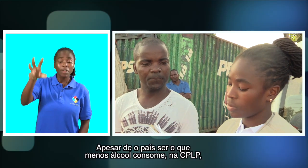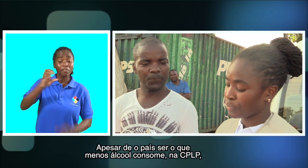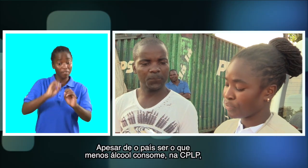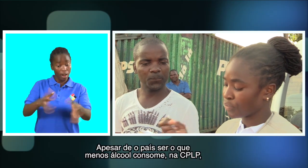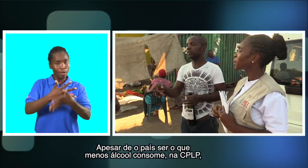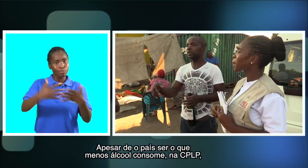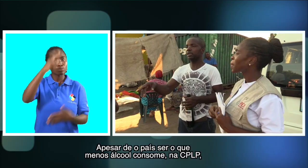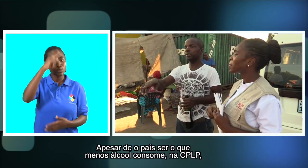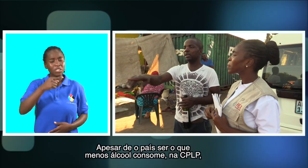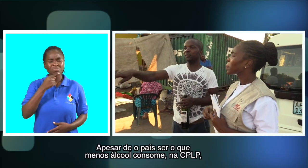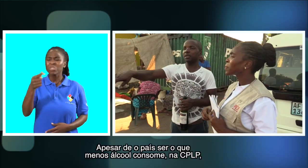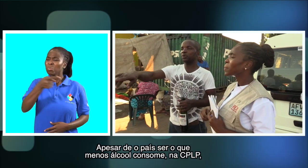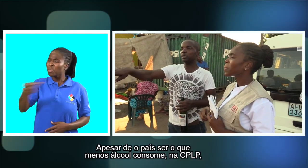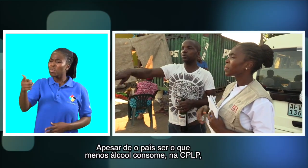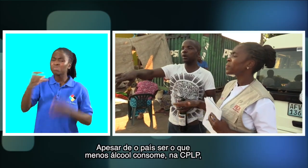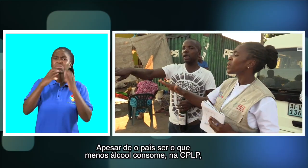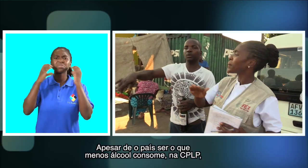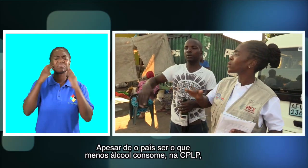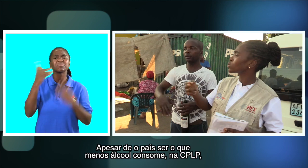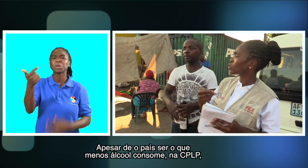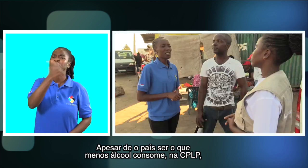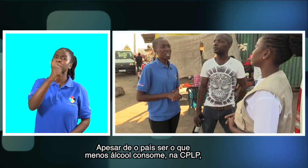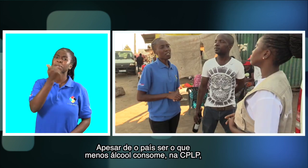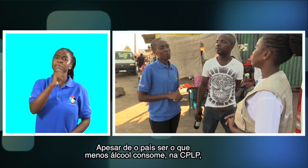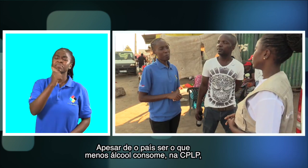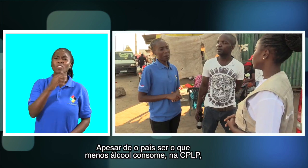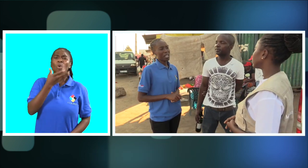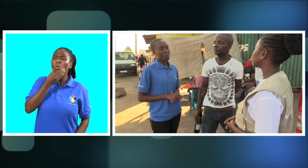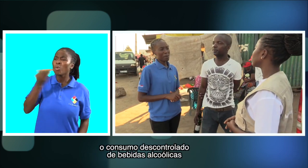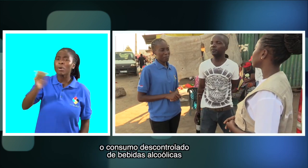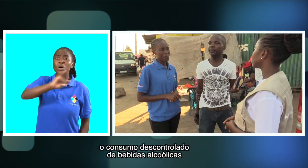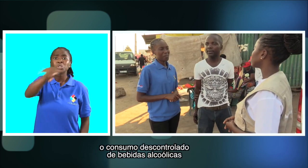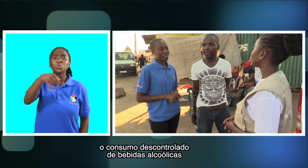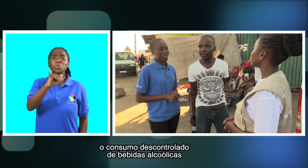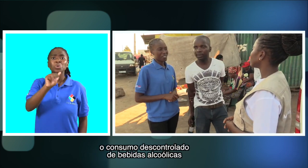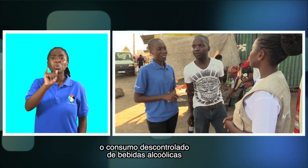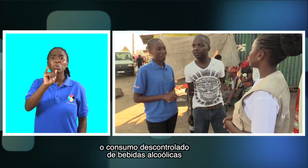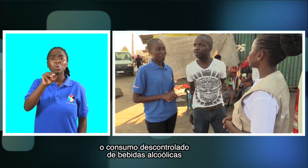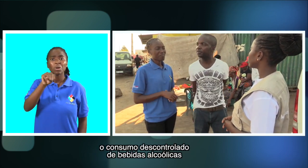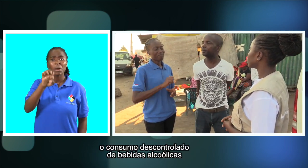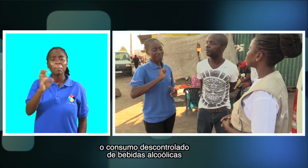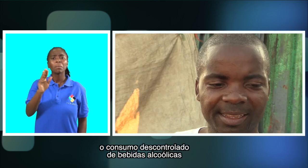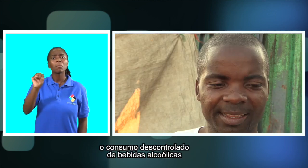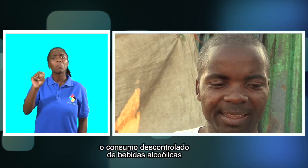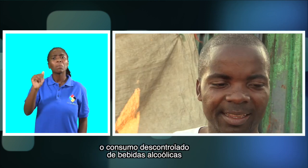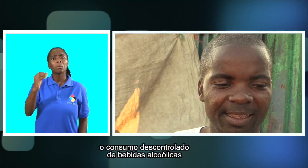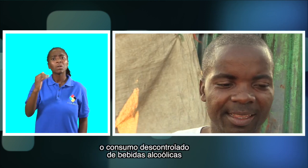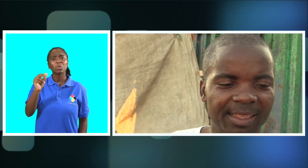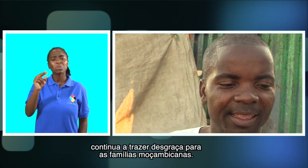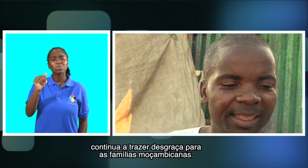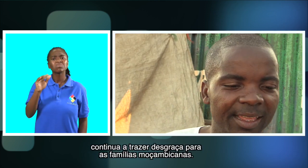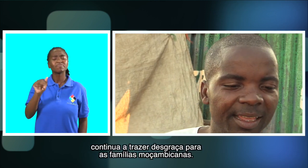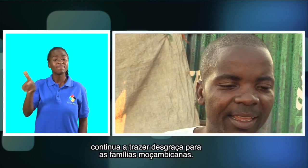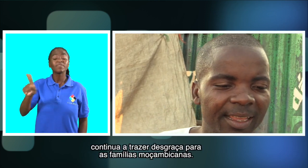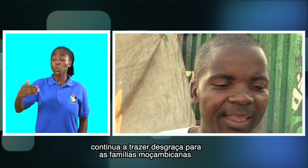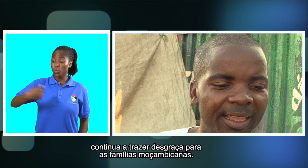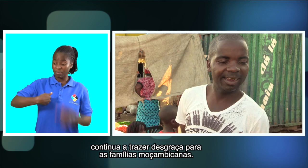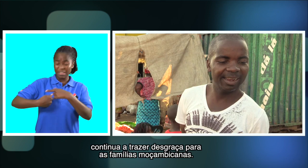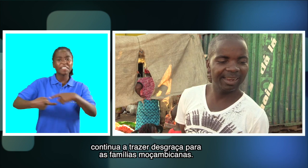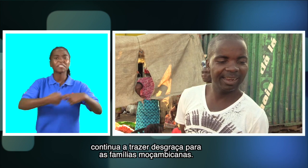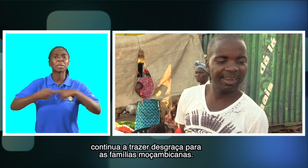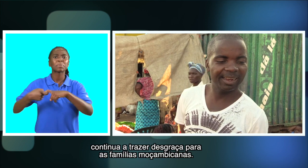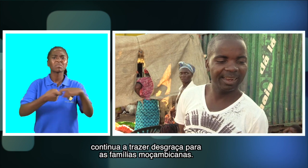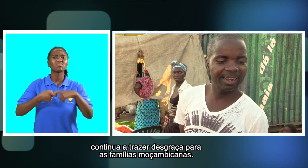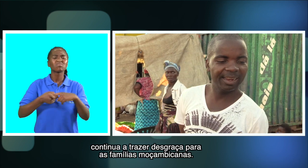Apesar de o país ser menos consumido em álcool na CPLP, o consumo descontrolado de bebidas alcoólicas continua a